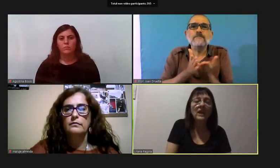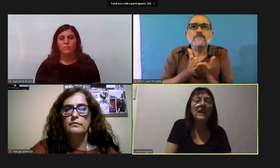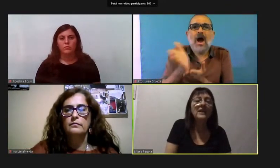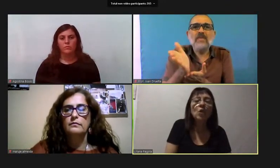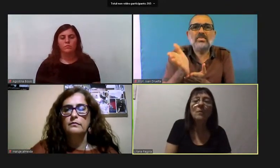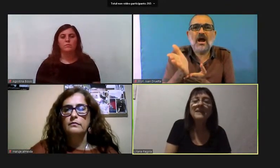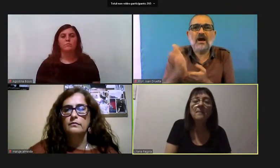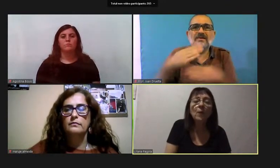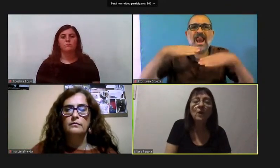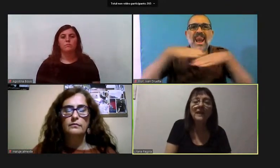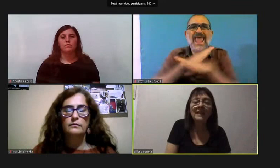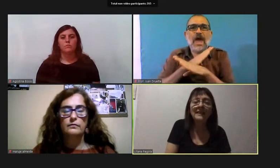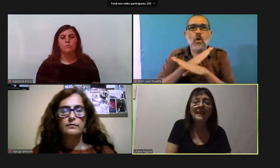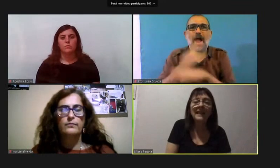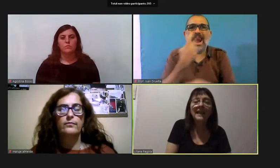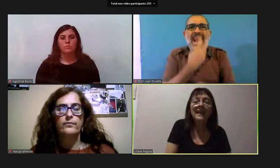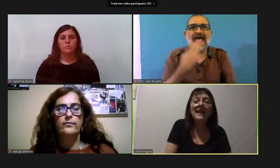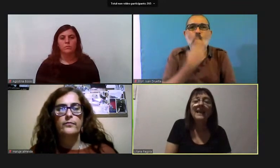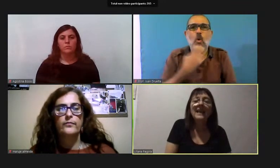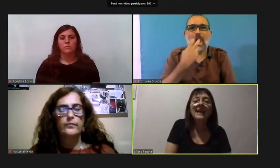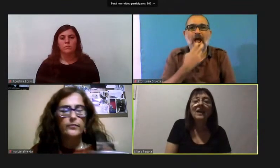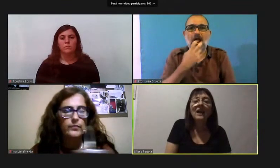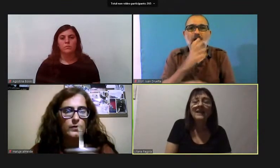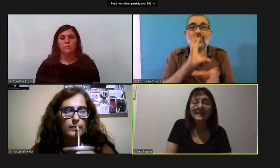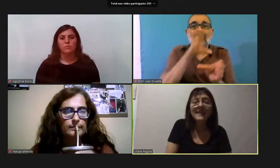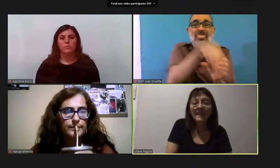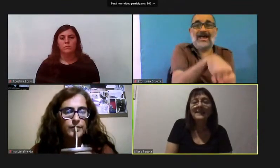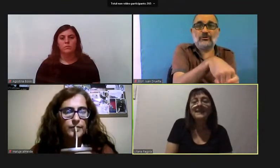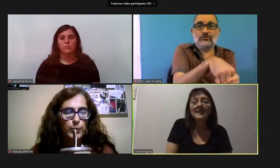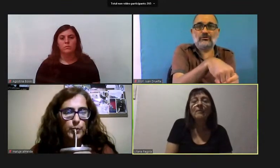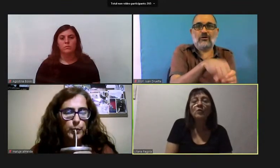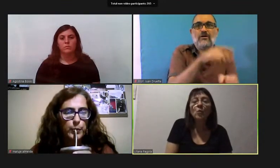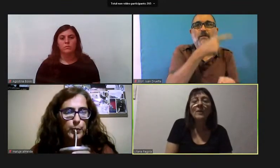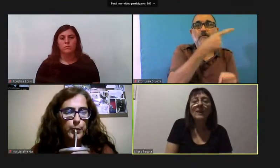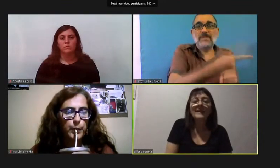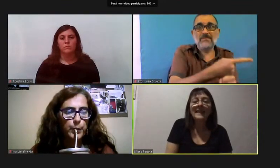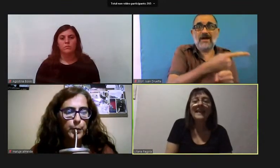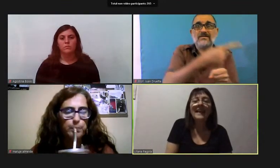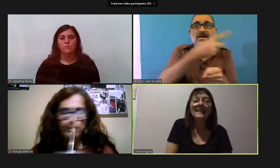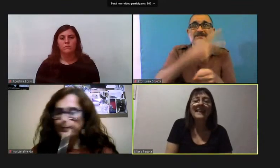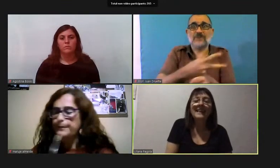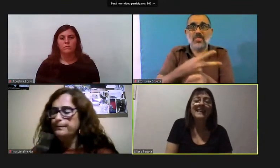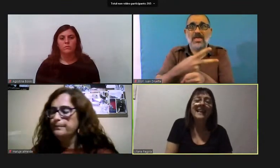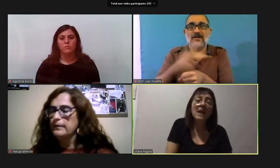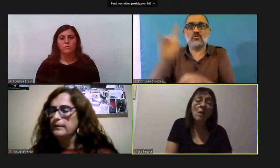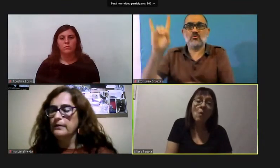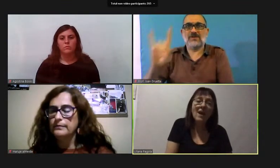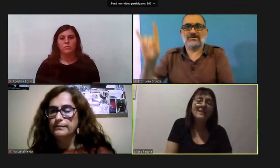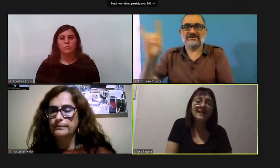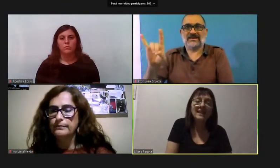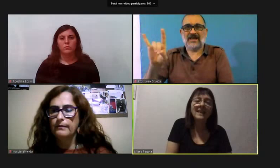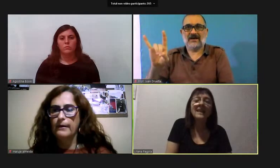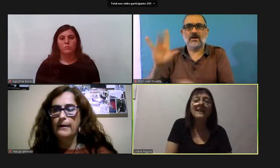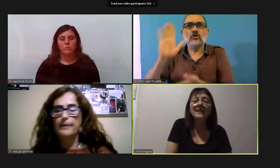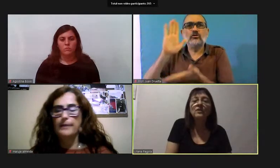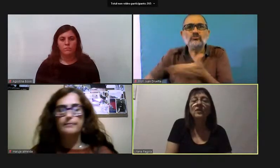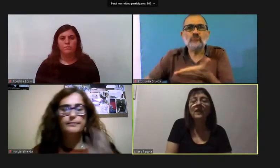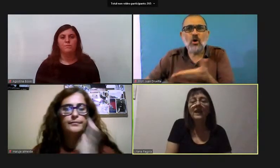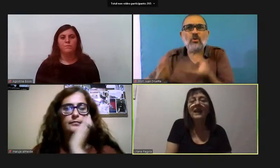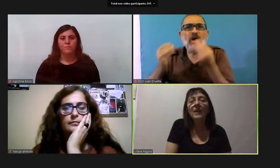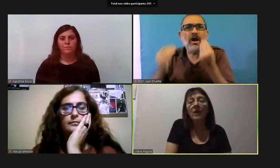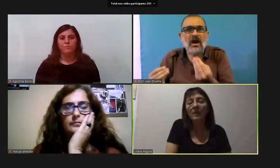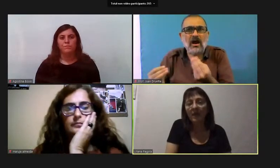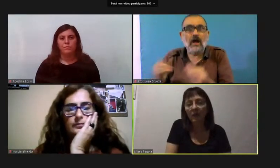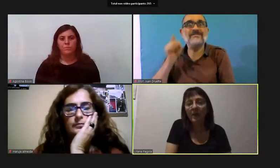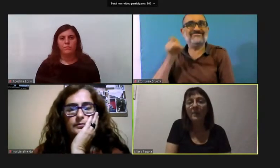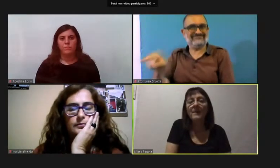necesitamos. Eso es lo más importante. Sí, necesitamos una materia de lengua, ¿sí? Dentro de